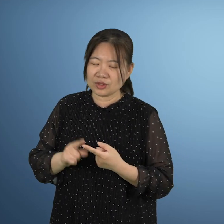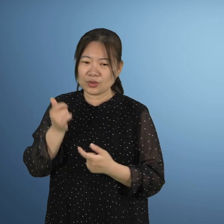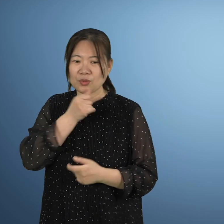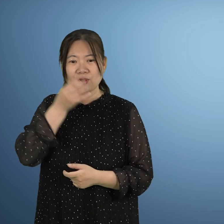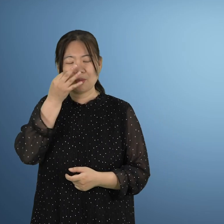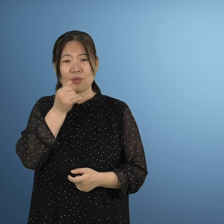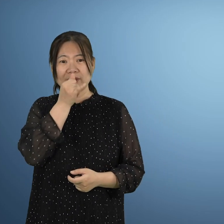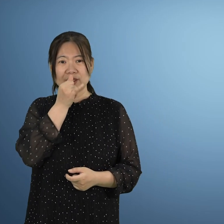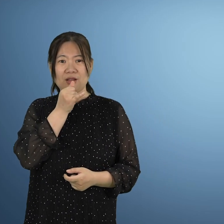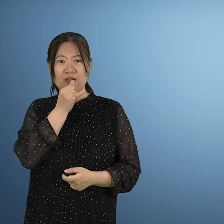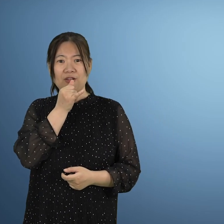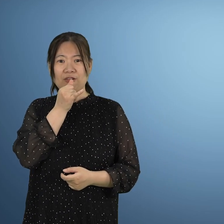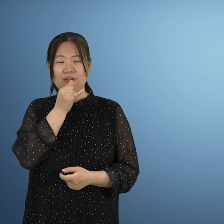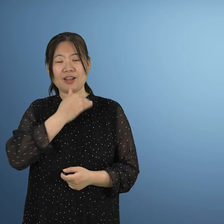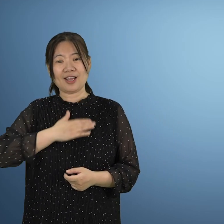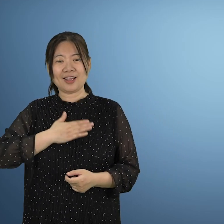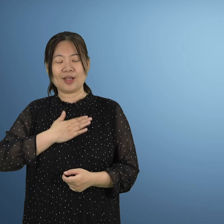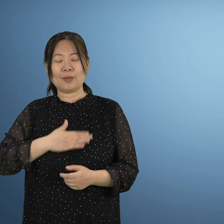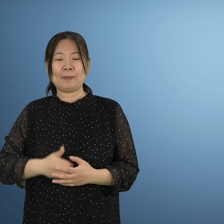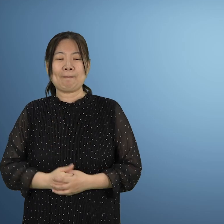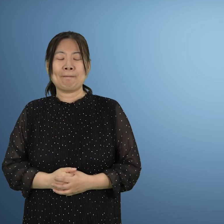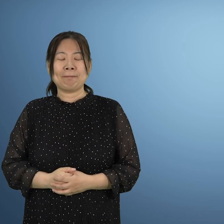소개해 드리겠습니다.